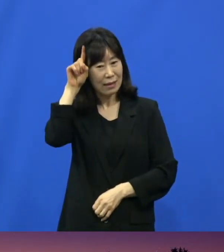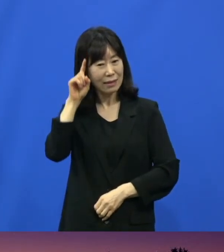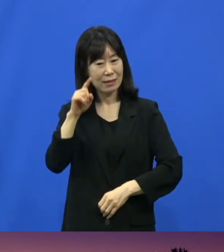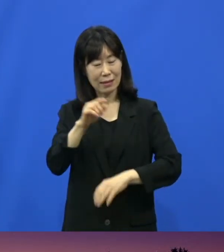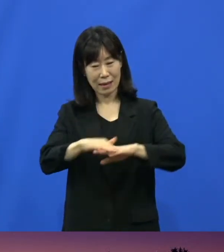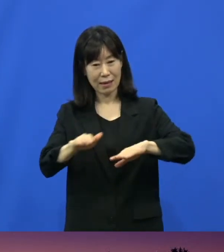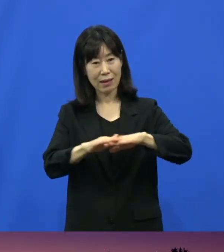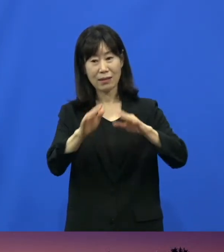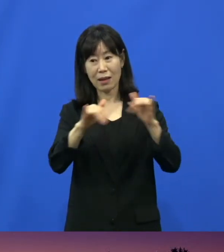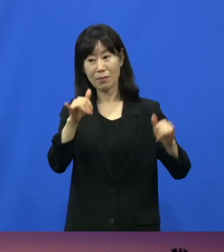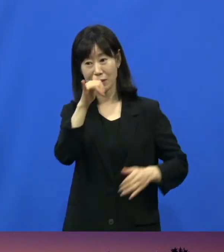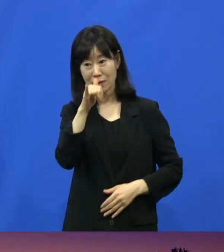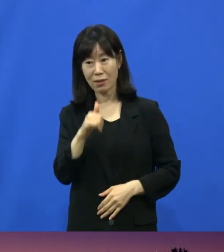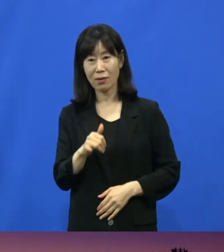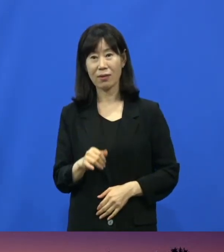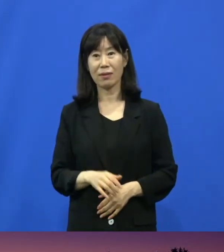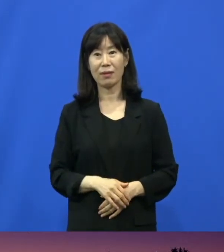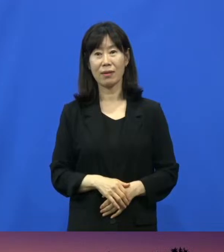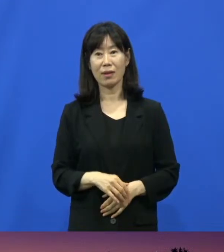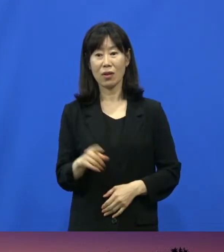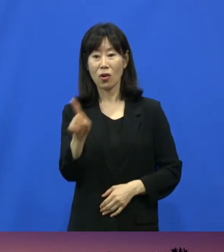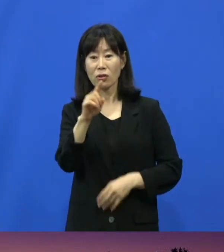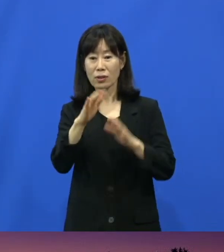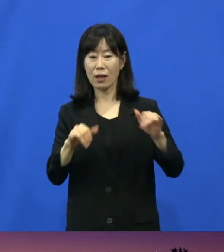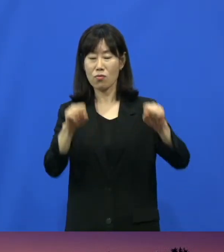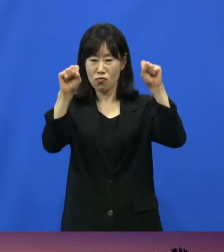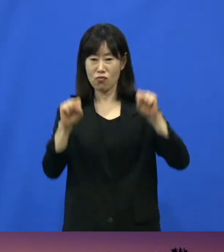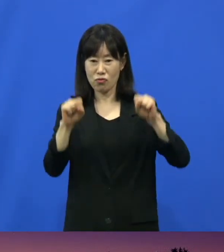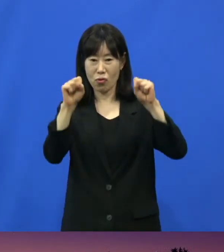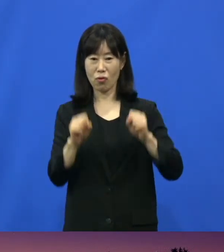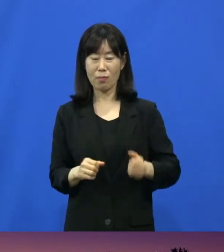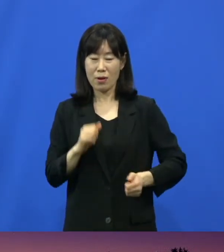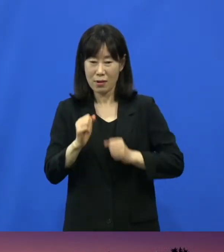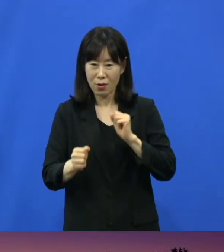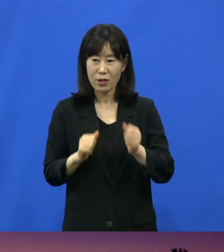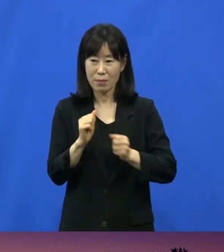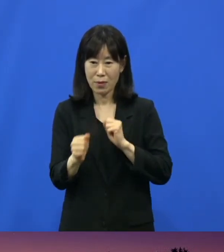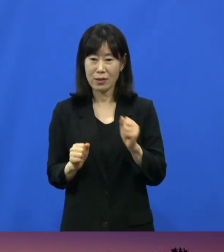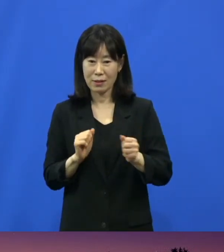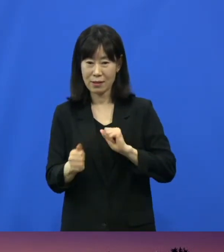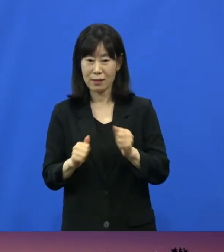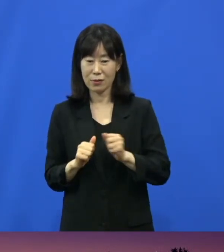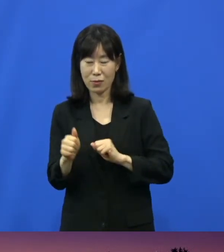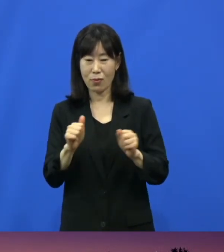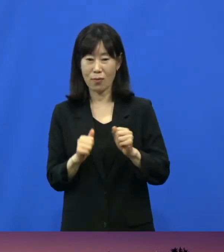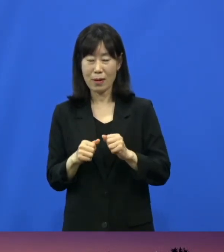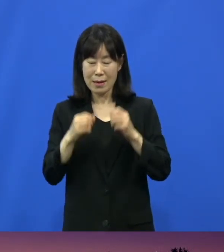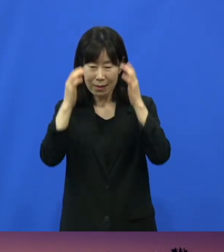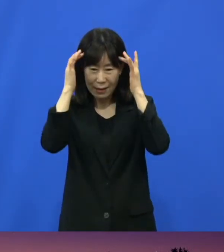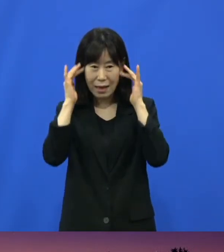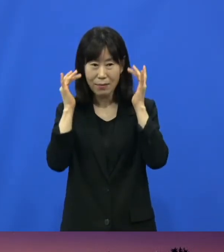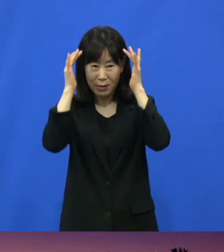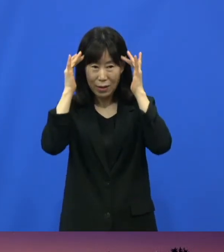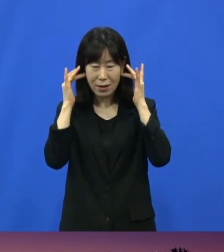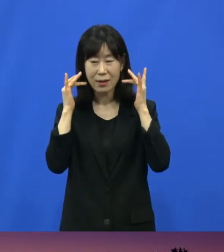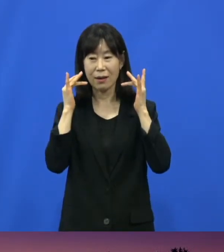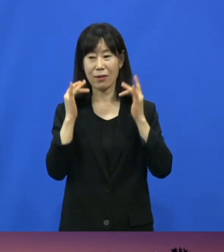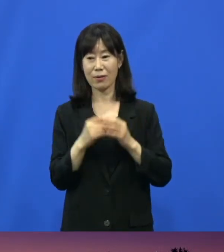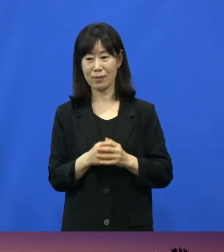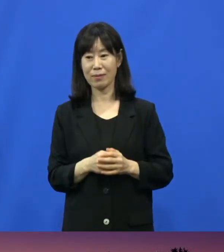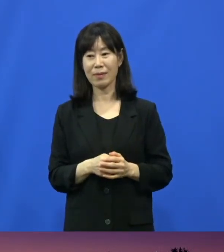어떤 사람은 막 스트레스 쌓이니까 막 운동해 운동 막 피트니스 가가지고 막 땀을 흘리고 막 죽으라고 하는